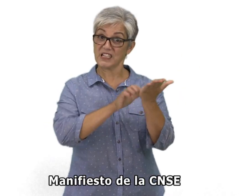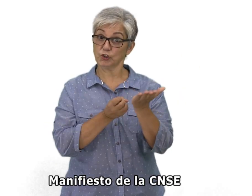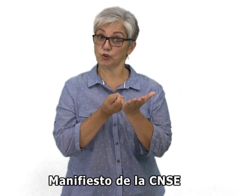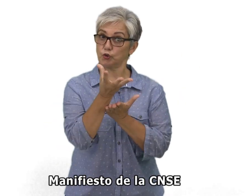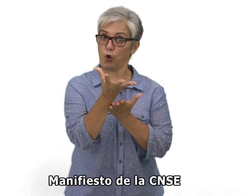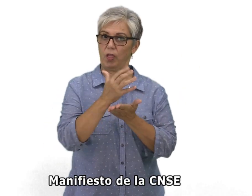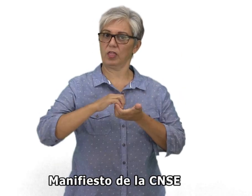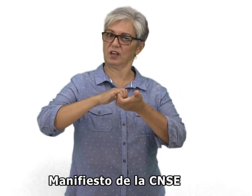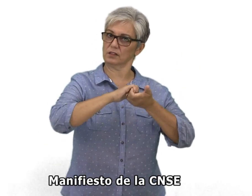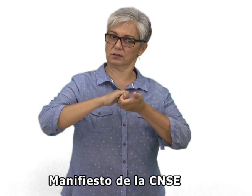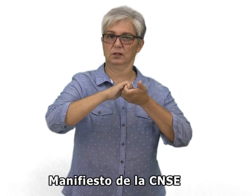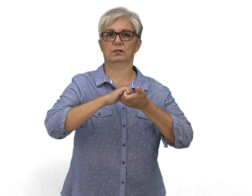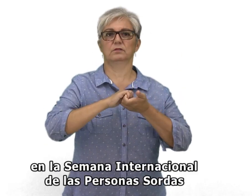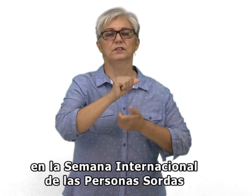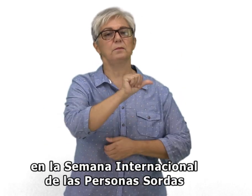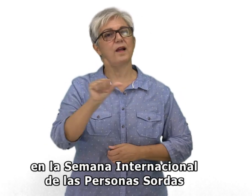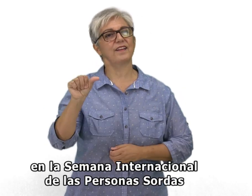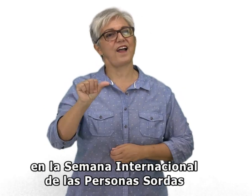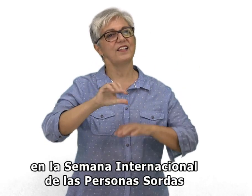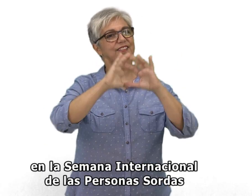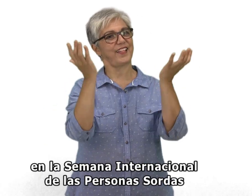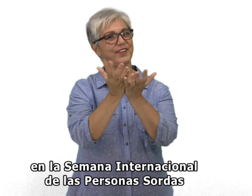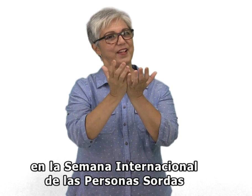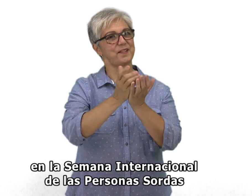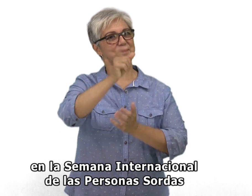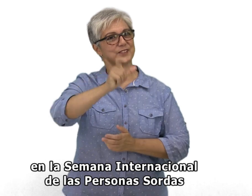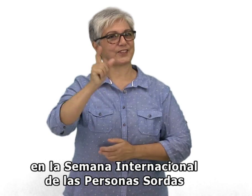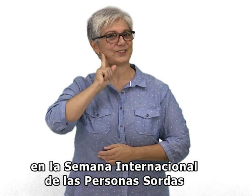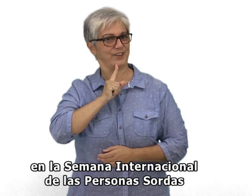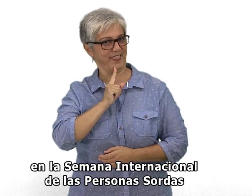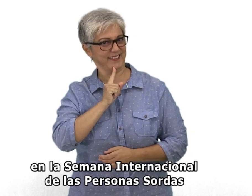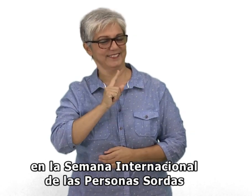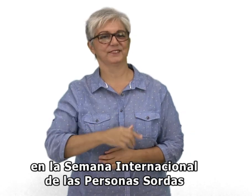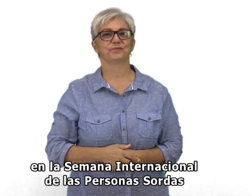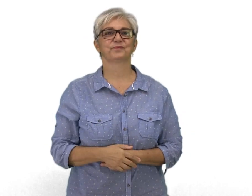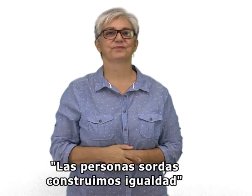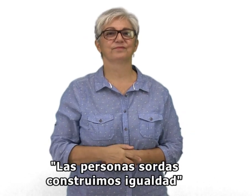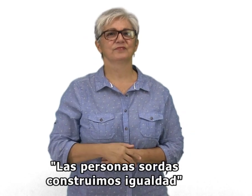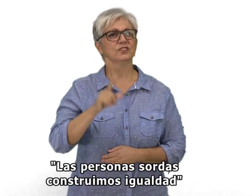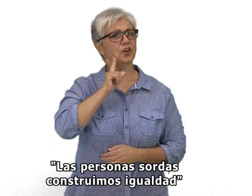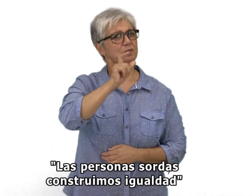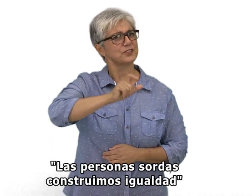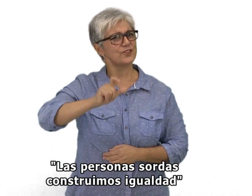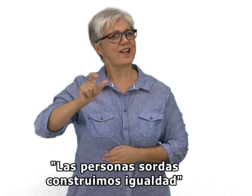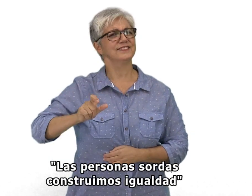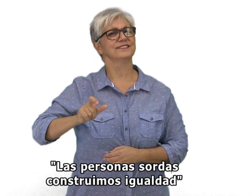Manifiesto de la Confederación Estatal de Personas Sordas en la Semana Internacional de las Personas Sordas. Las personas sordas construimos